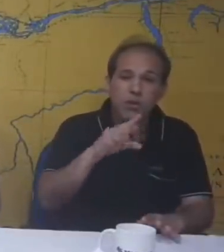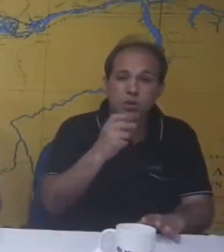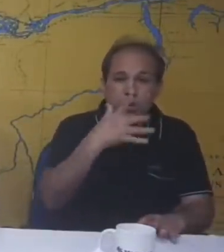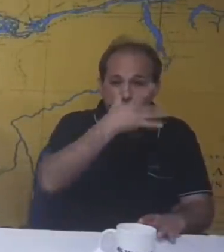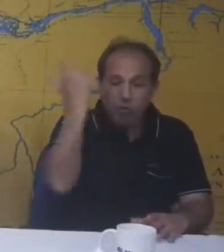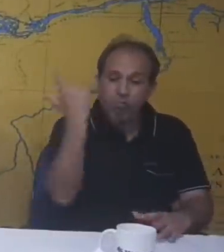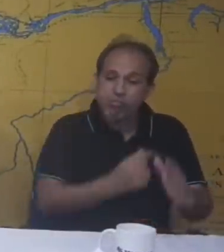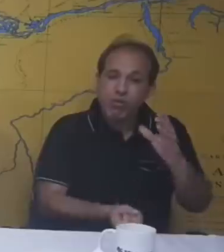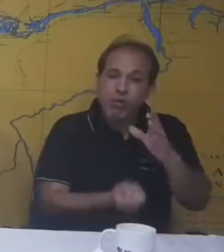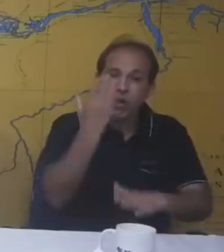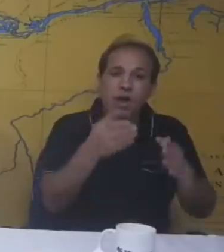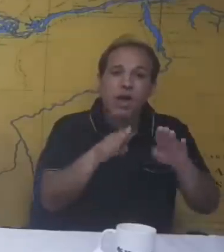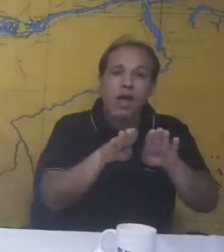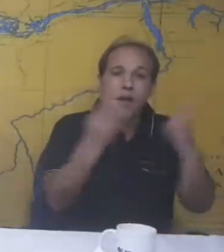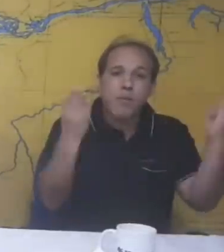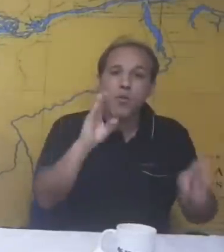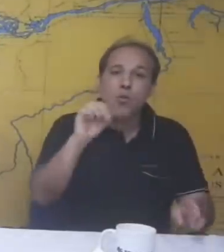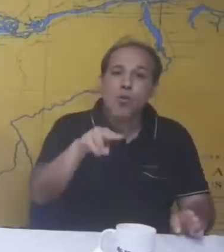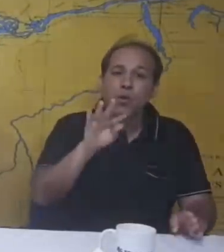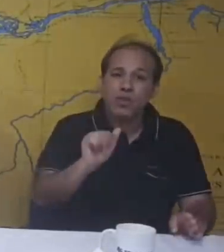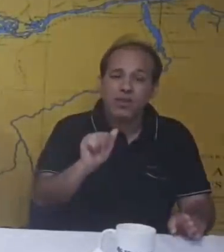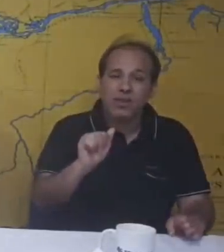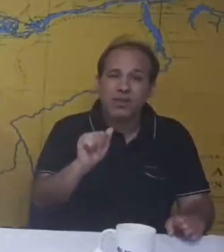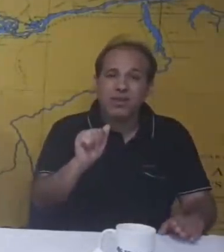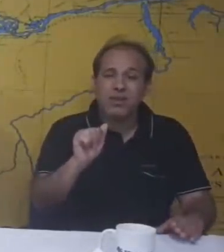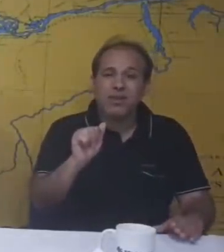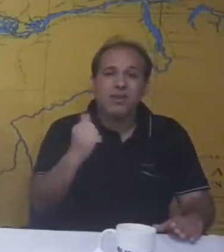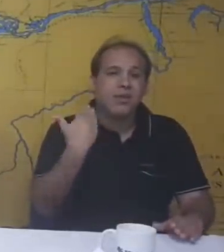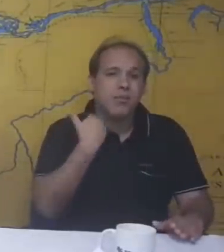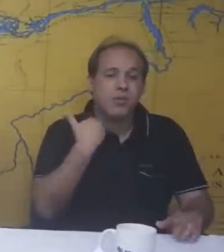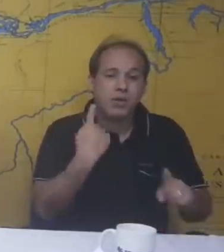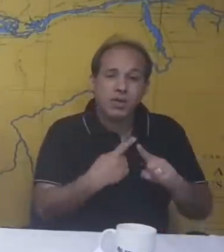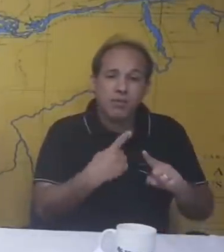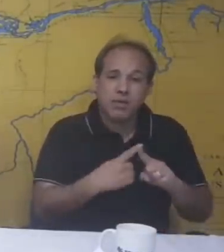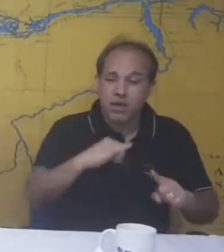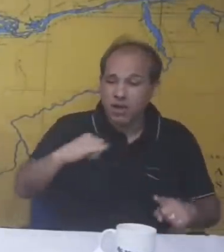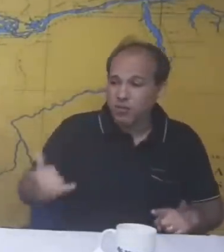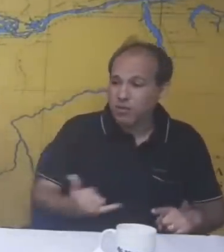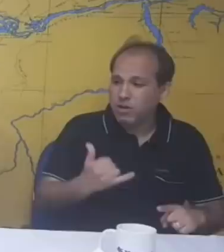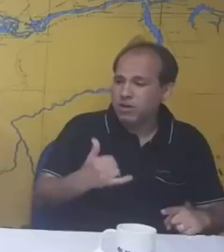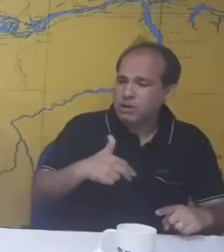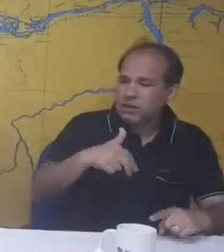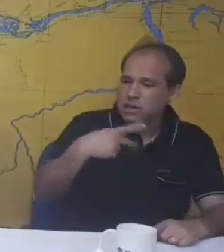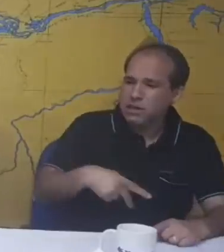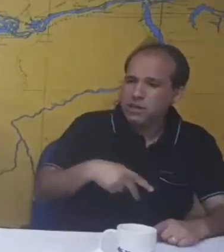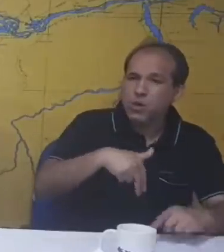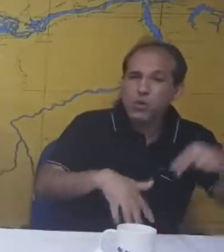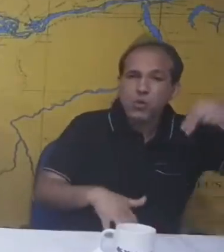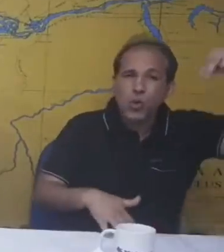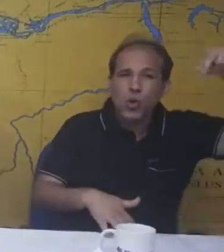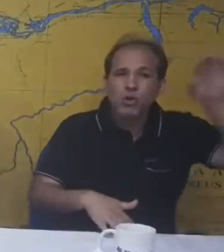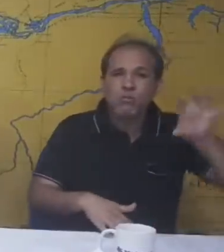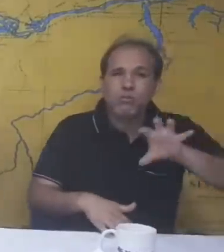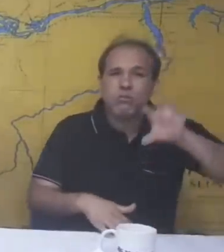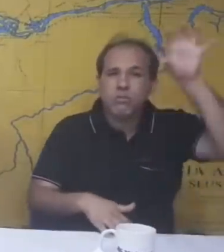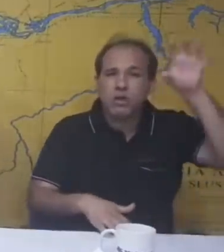presidente. Então é uma revolução. Deixa eu aproveitar um pouquinho aqui. A região norte são 7 estados. Sim,